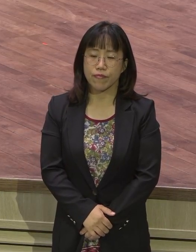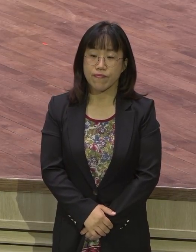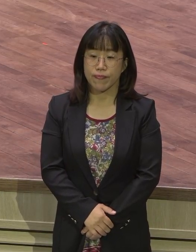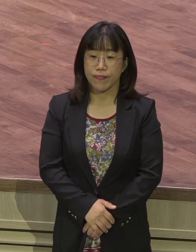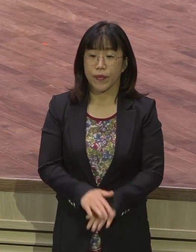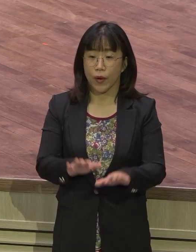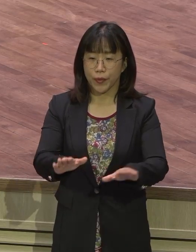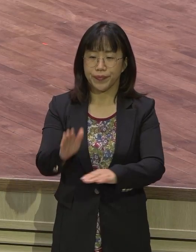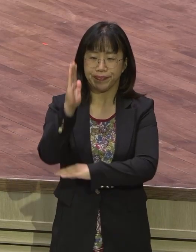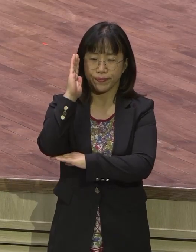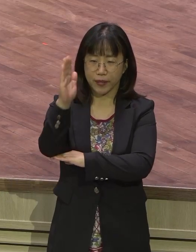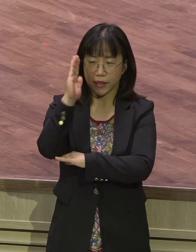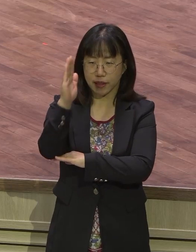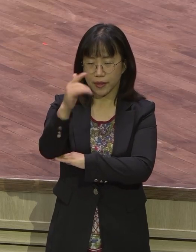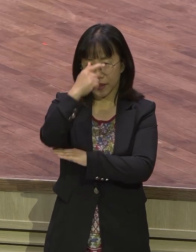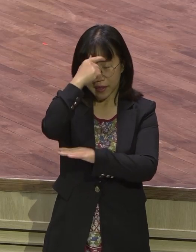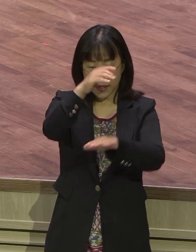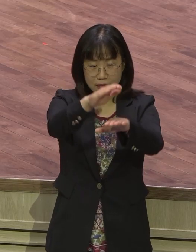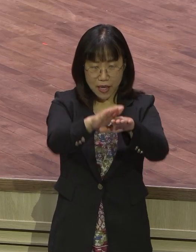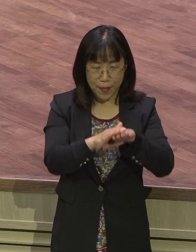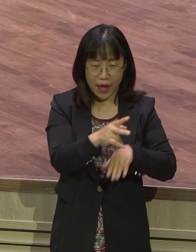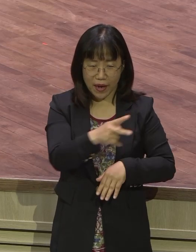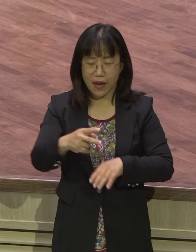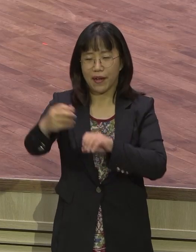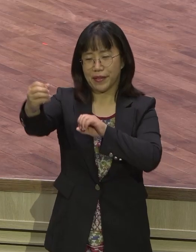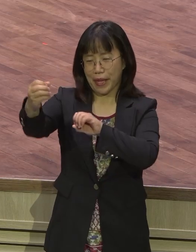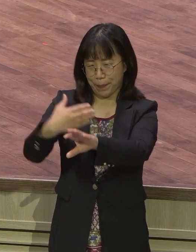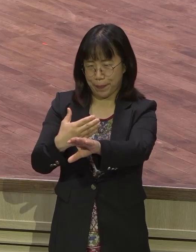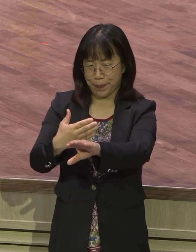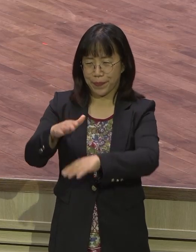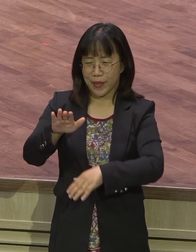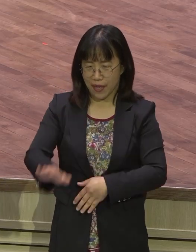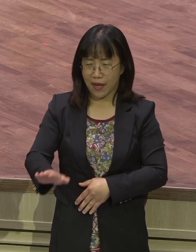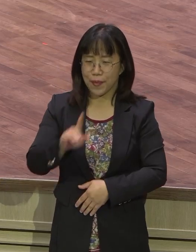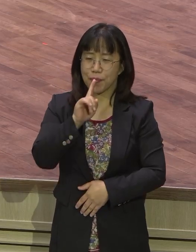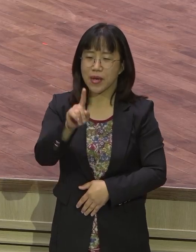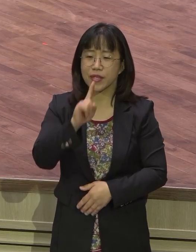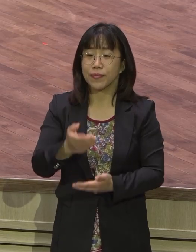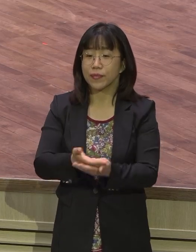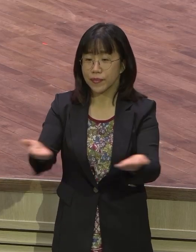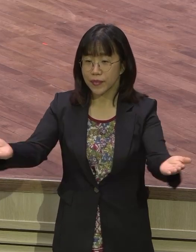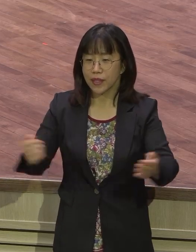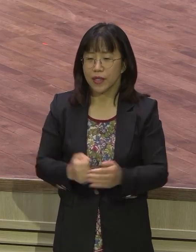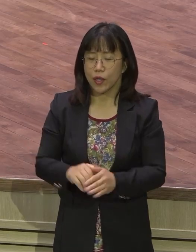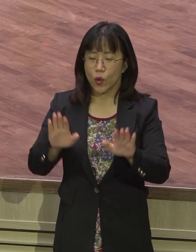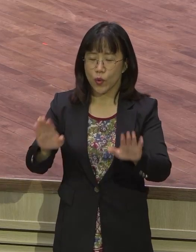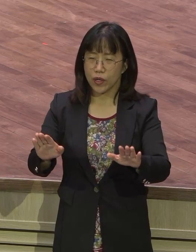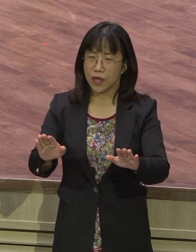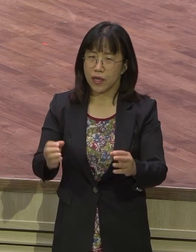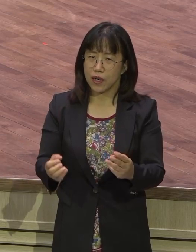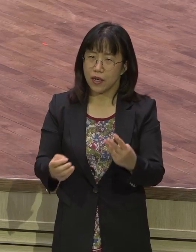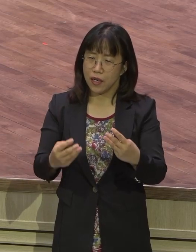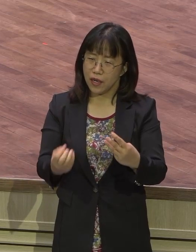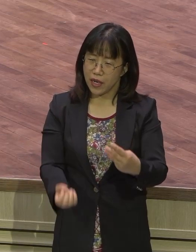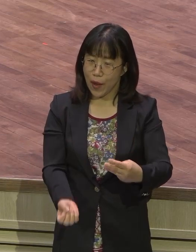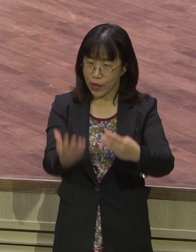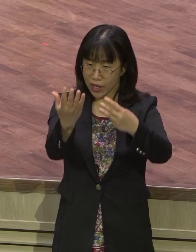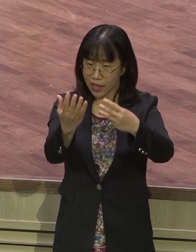이를테리 말씀 가지고 예배가 답이다라는 제목으로 말씀을 드립니다. 오늘부터 레위기 말씀을